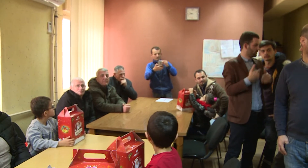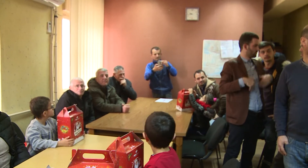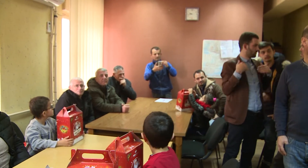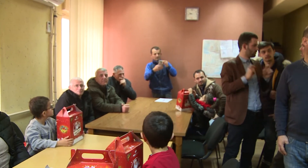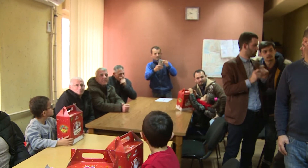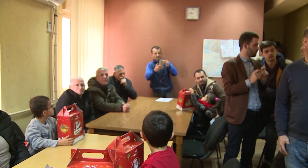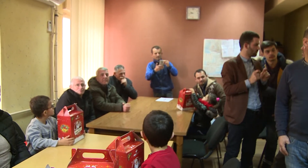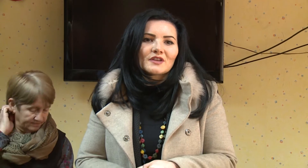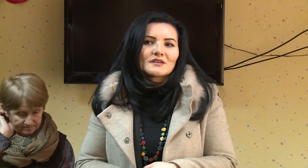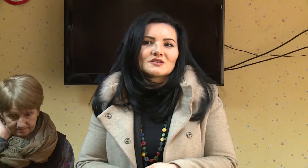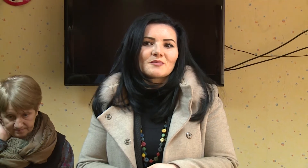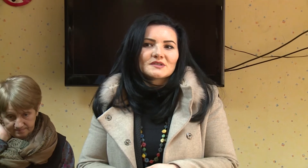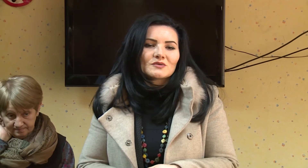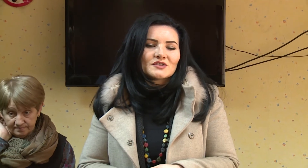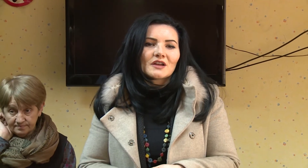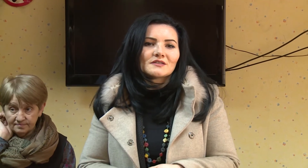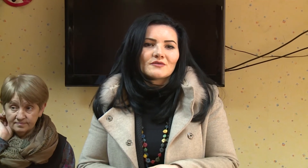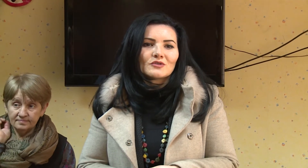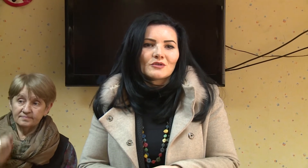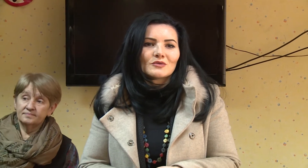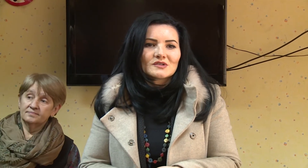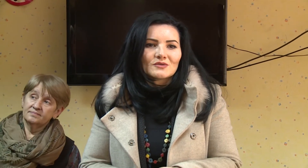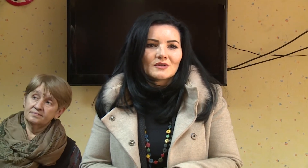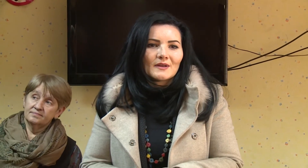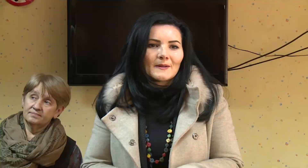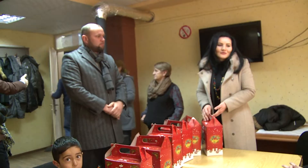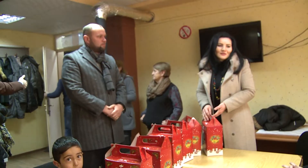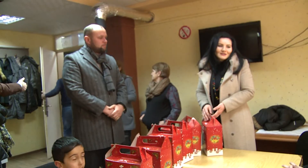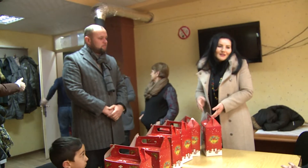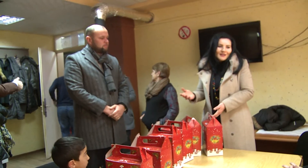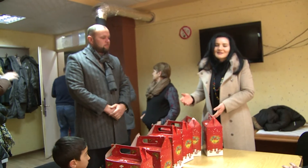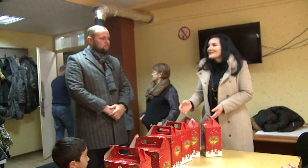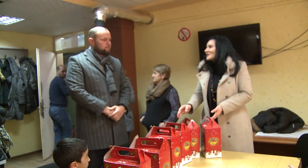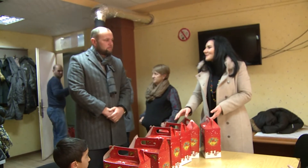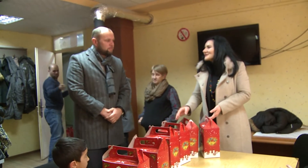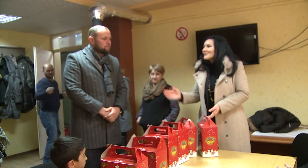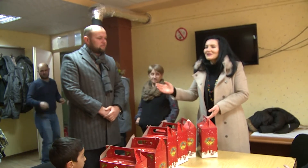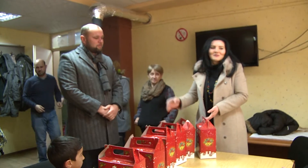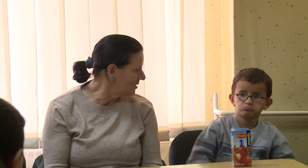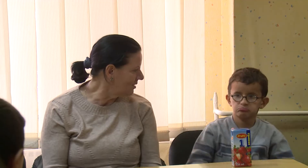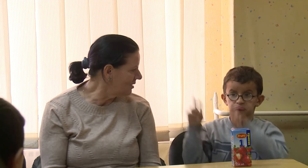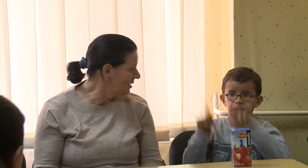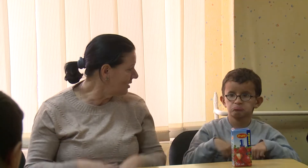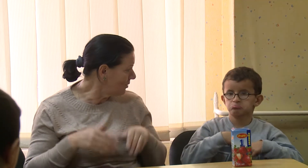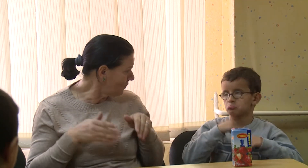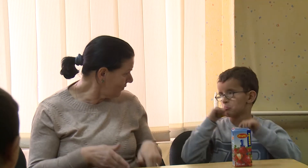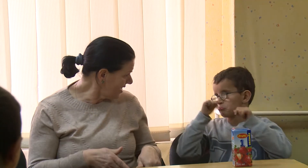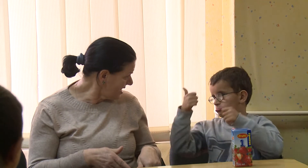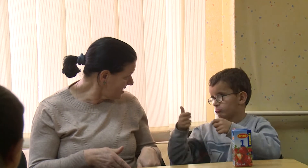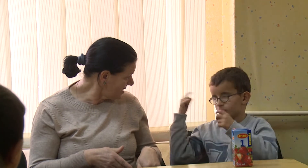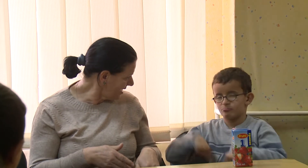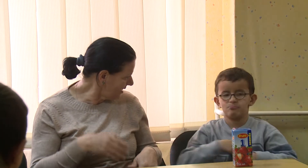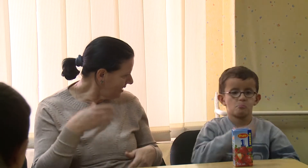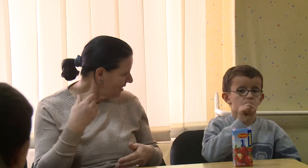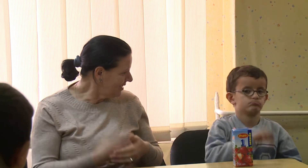vitin 2019. Kryesuesja Gashi Bytyçi potencoi se do të ketë vëmendje të shtuar për këtë kategori të njerëzve, por edhe për të